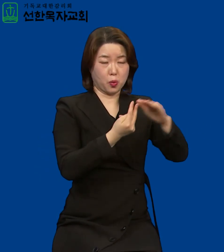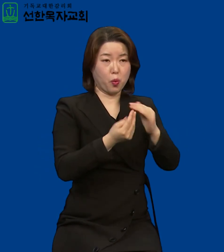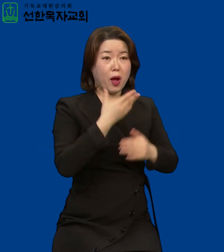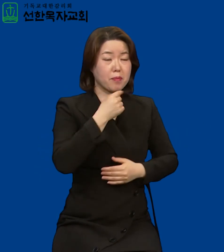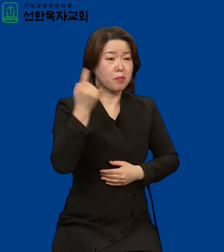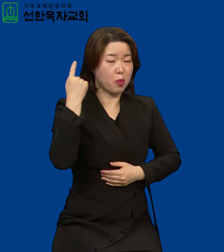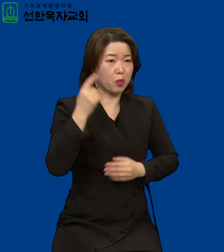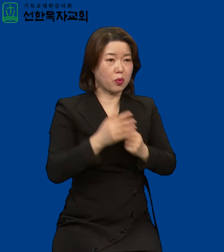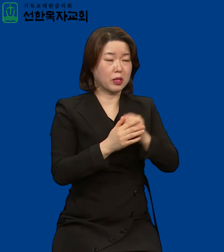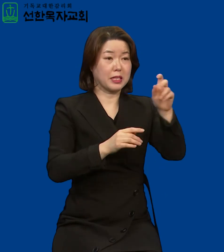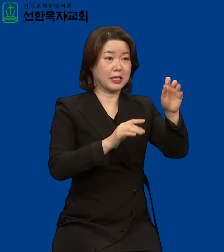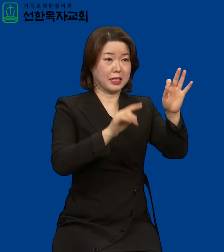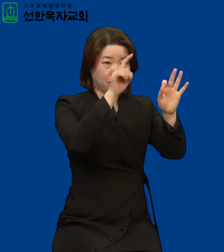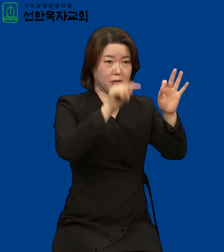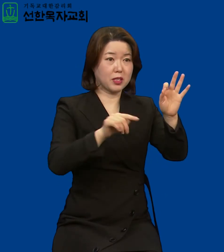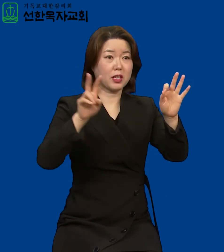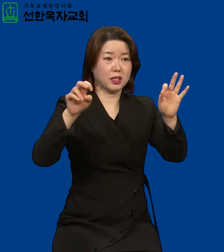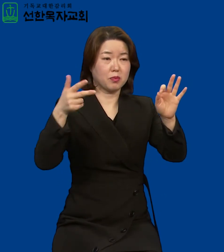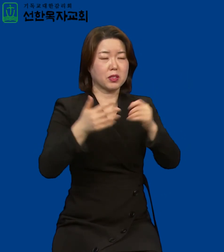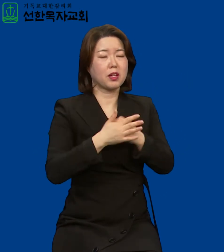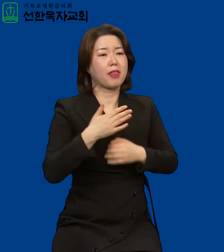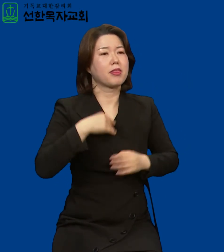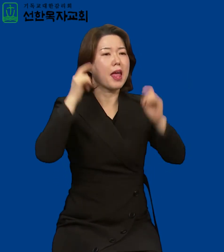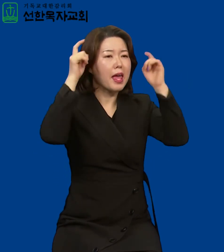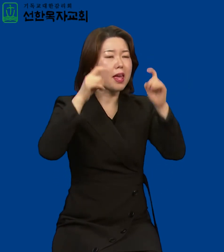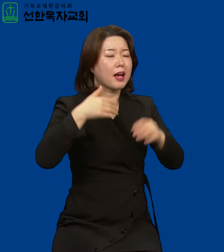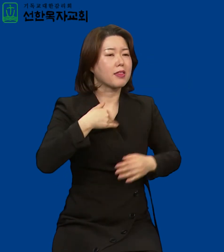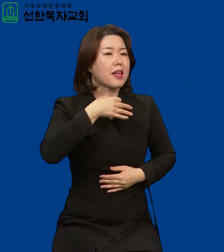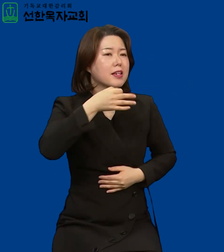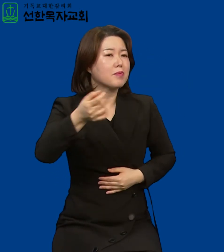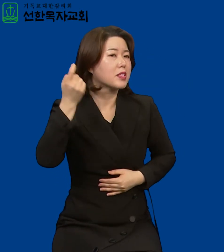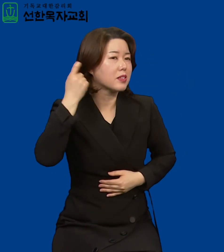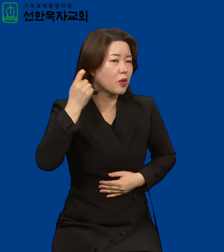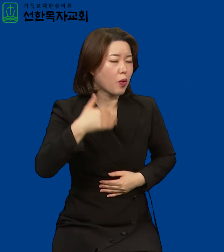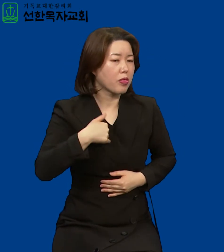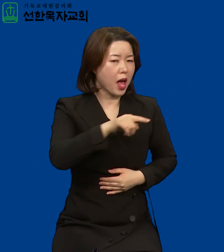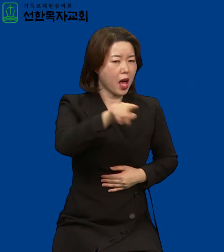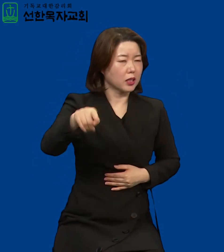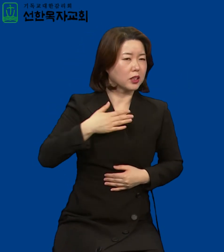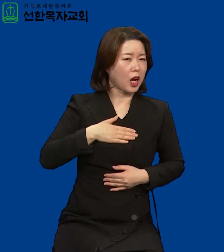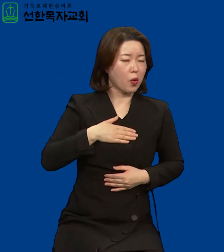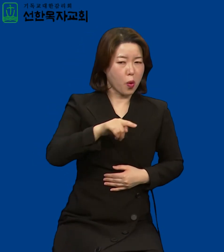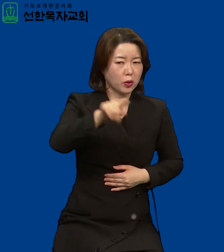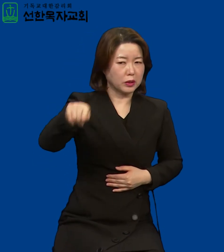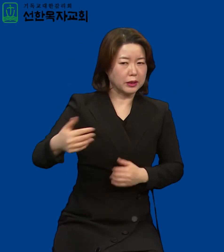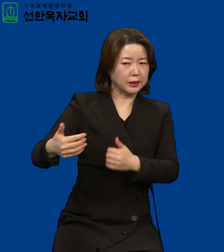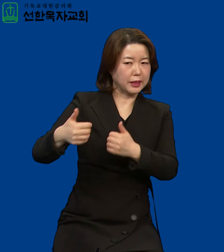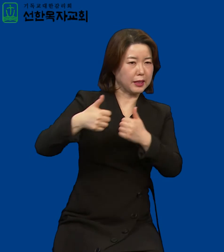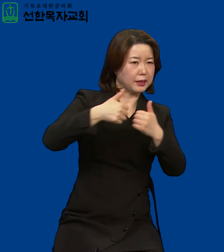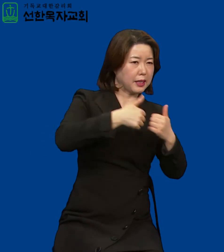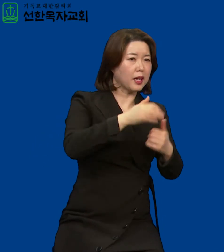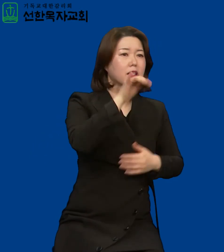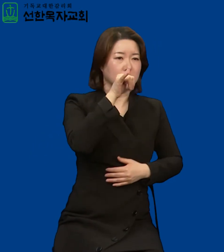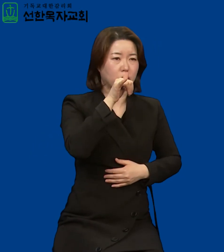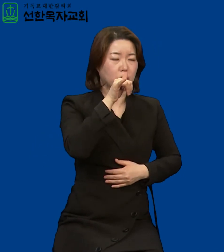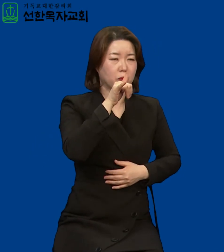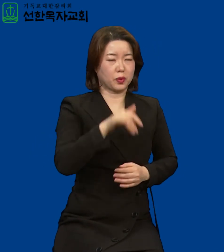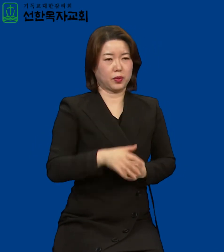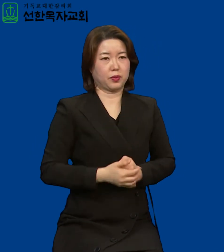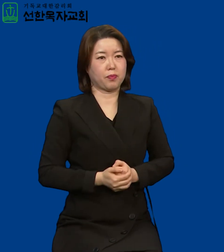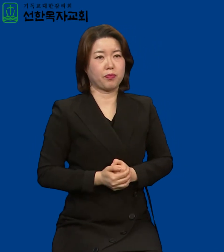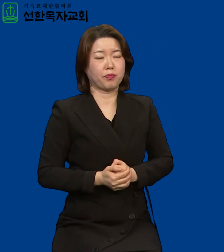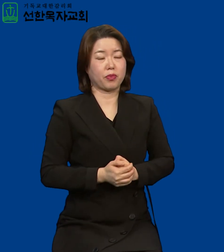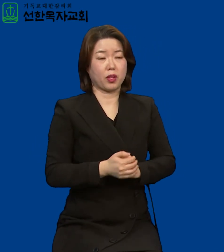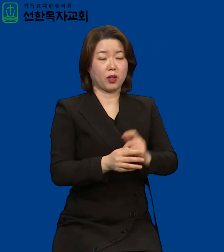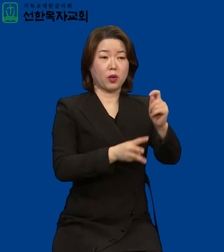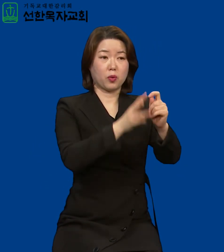27절에 내 양은 내 음성을 들으며 나는 그들을 알며 그들은 나를 따르느니라.